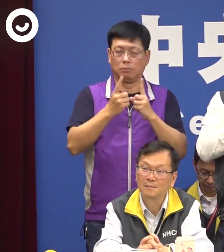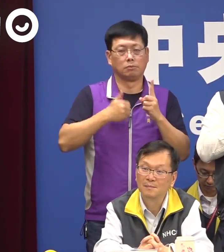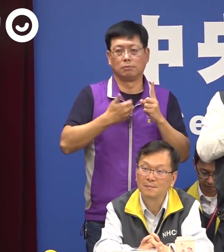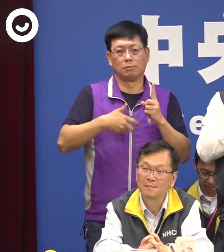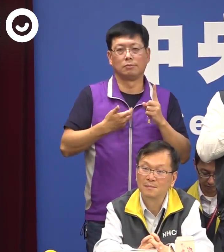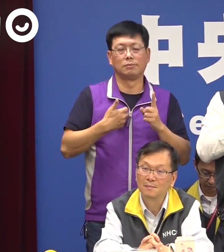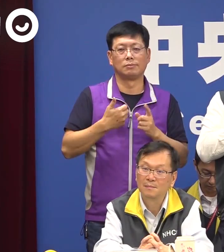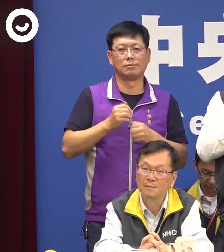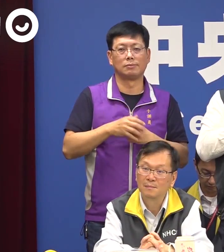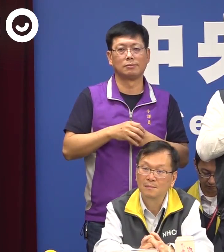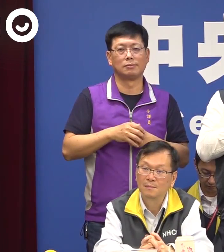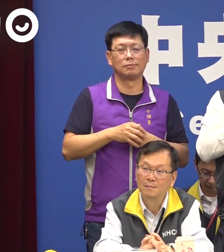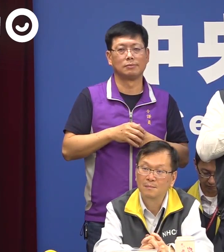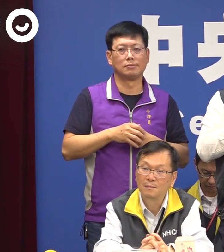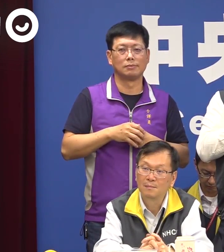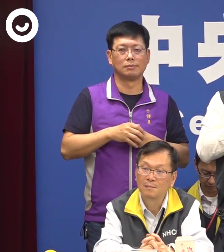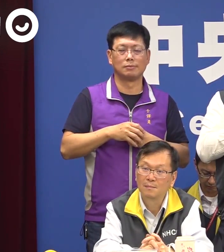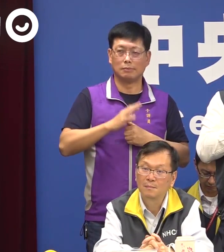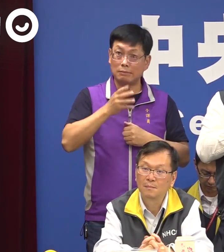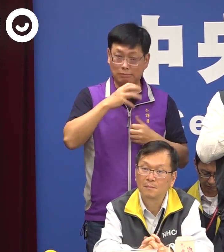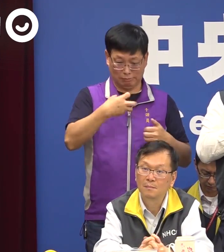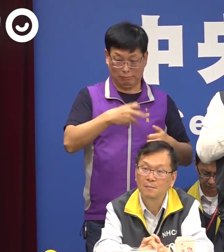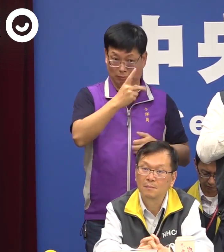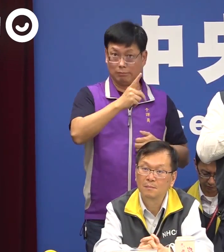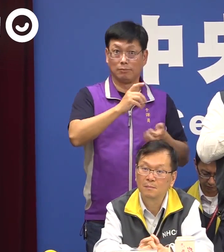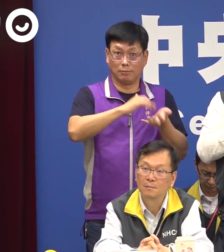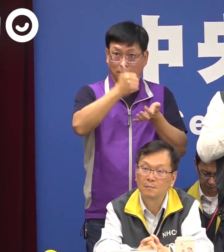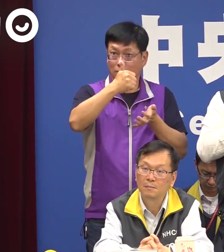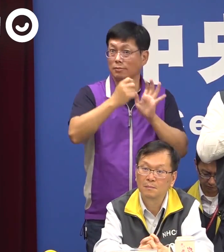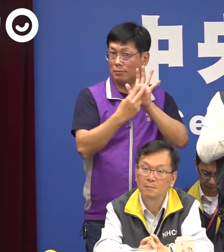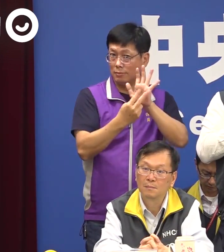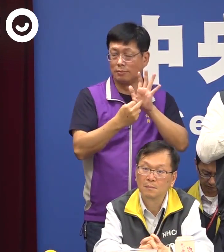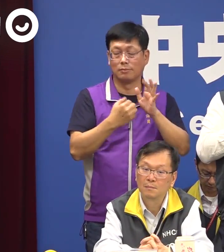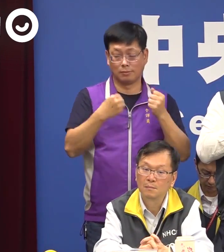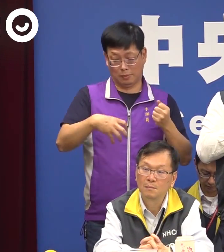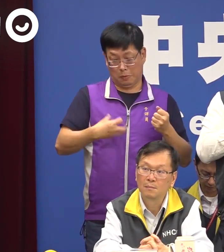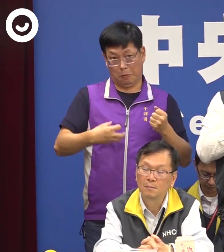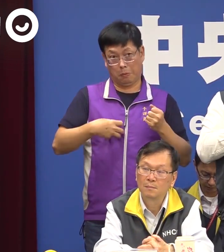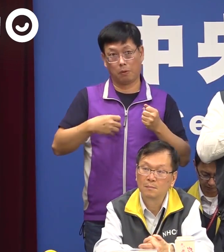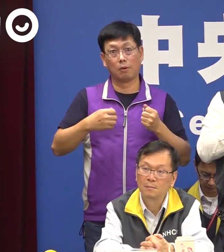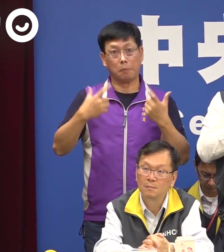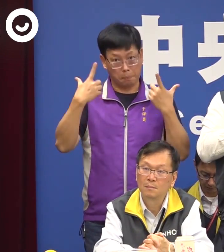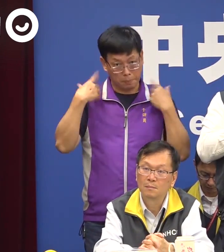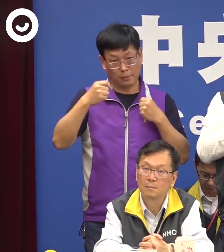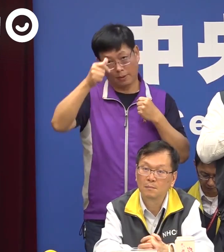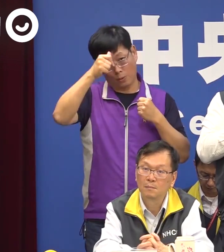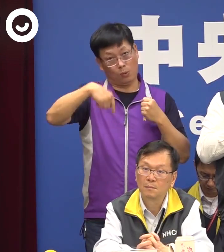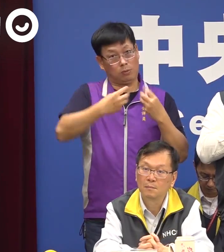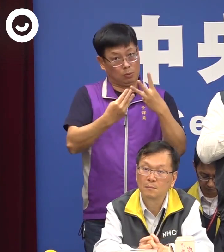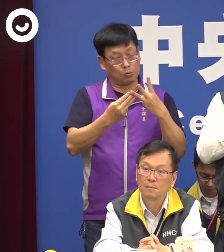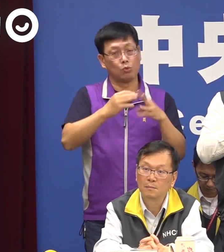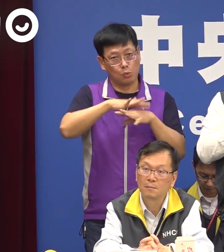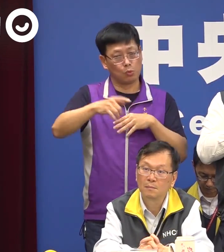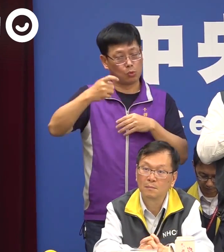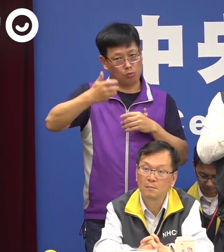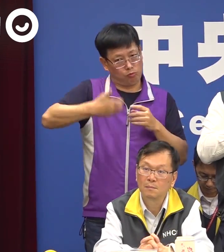理。不过我们妇产科医师有表示说，在怀孕的状况下，因为黄体素的关系，可能体